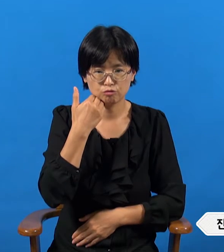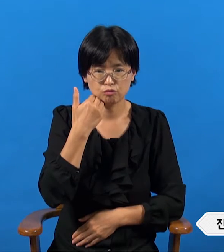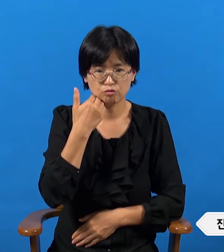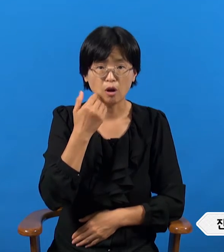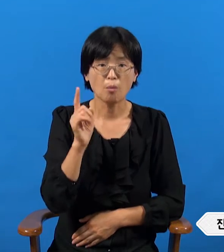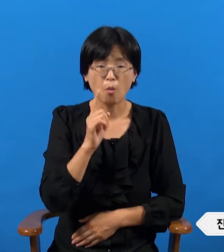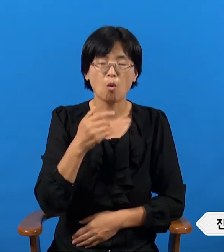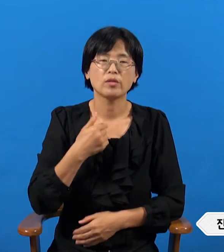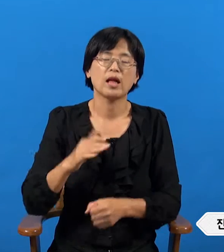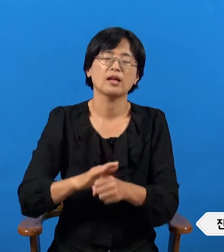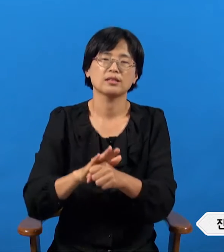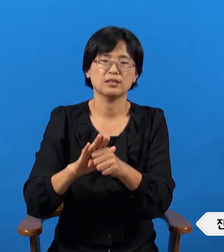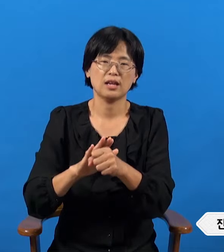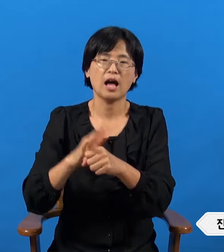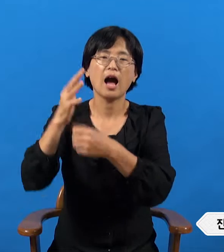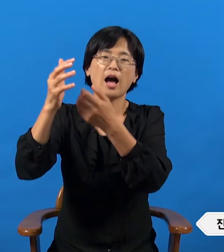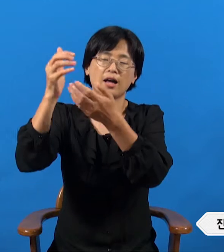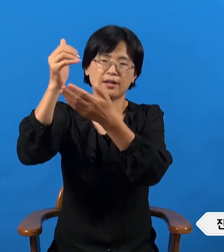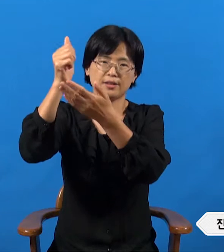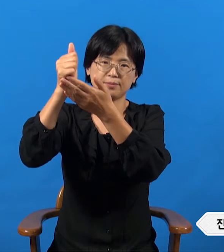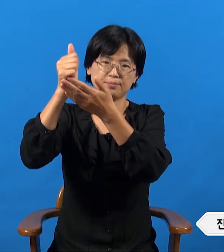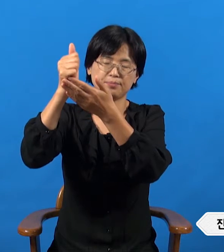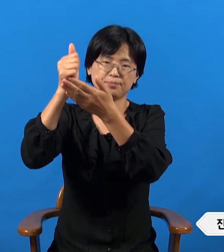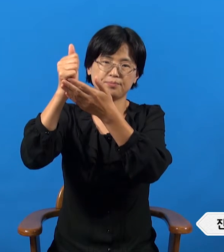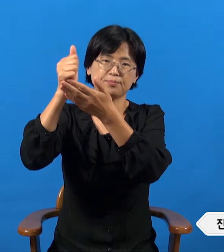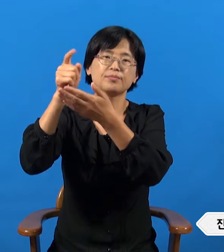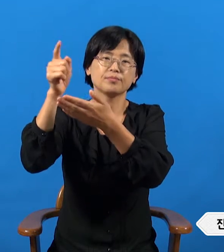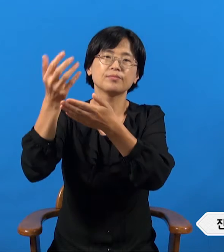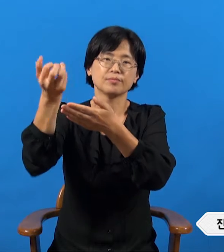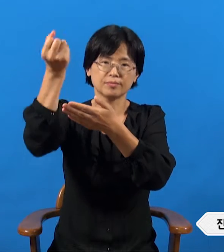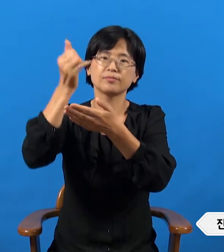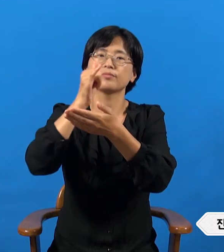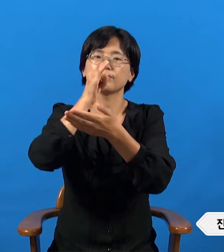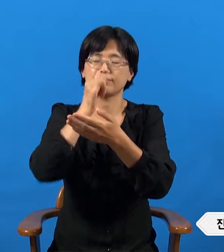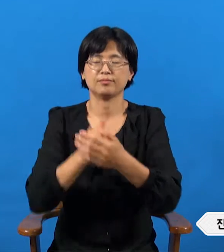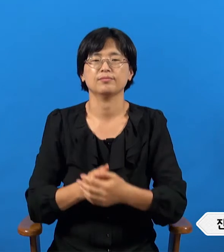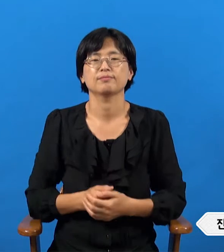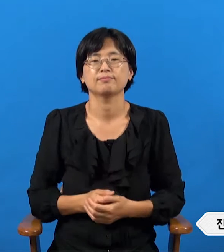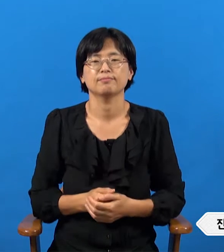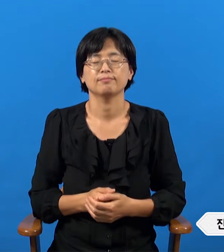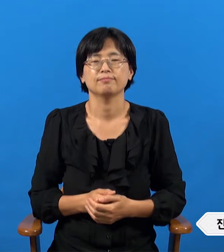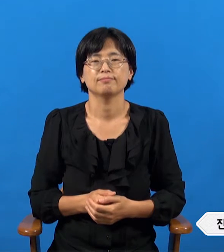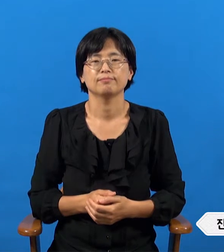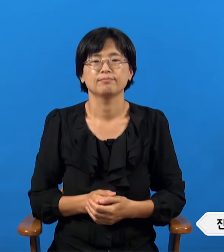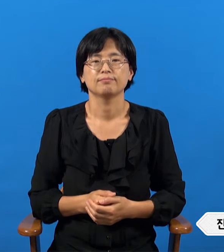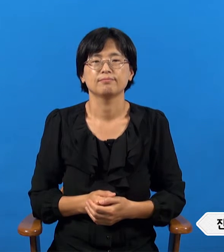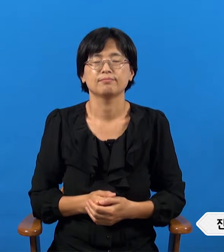가치, 그것은 바로 나를 사랑하는 하나님께 있기 때문입니다.